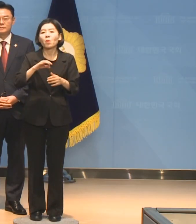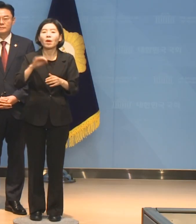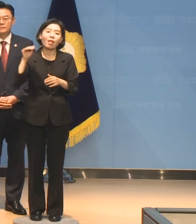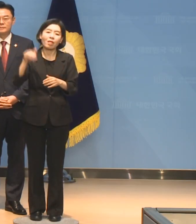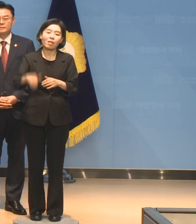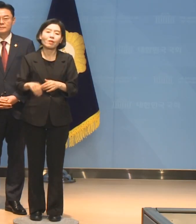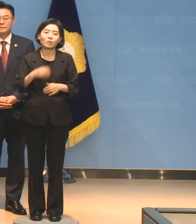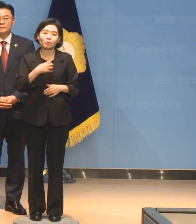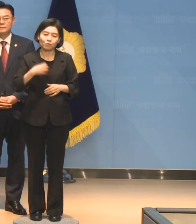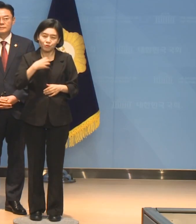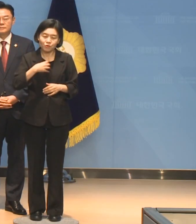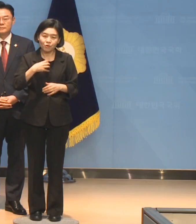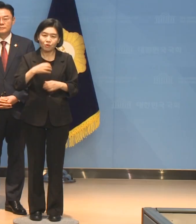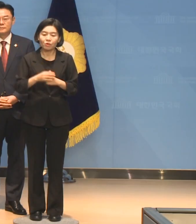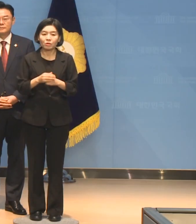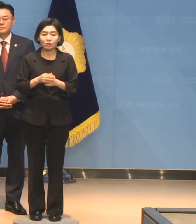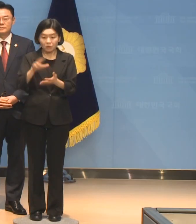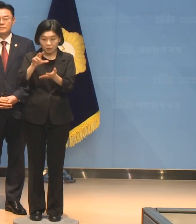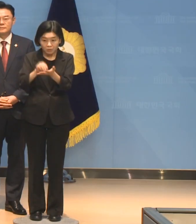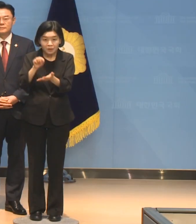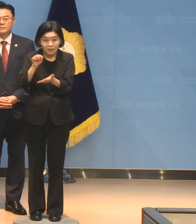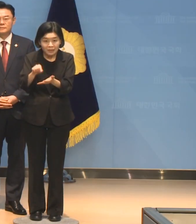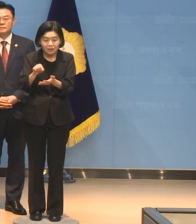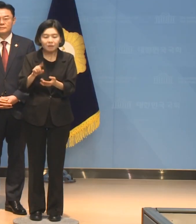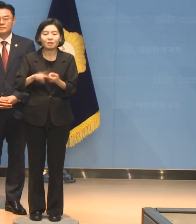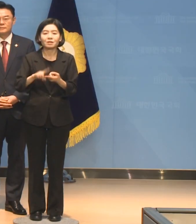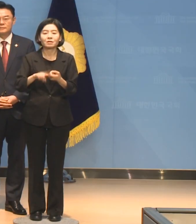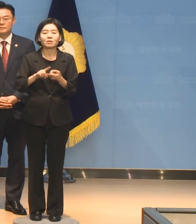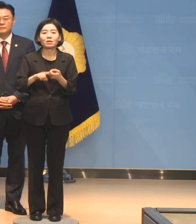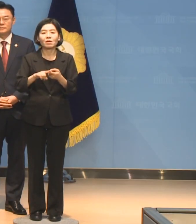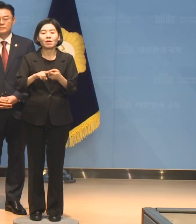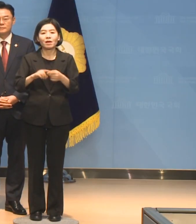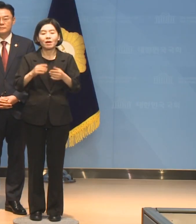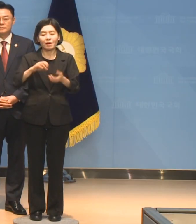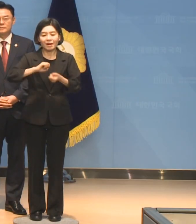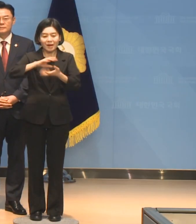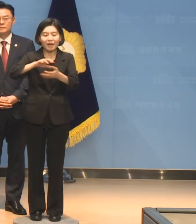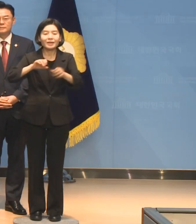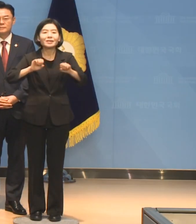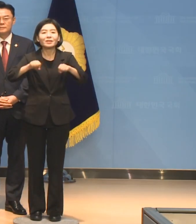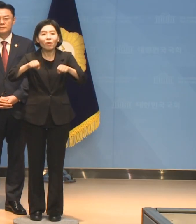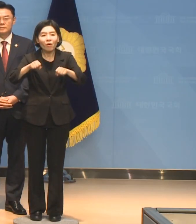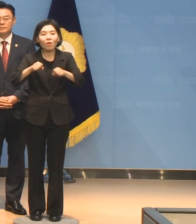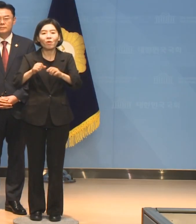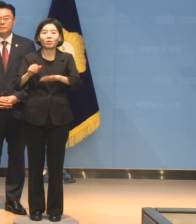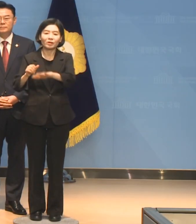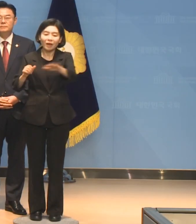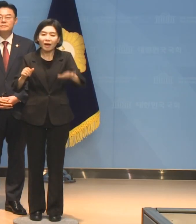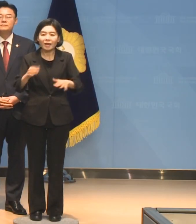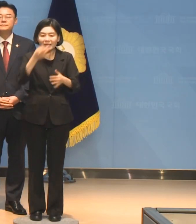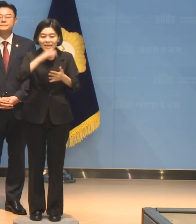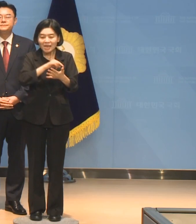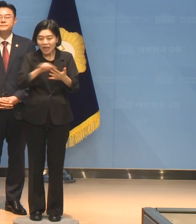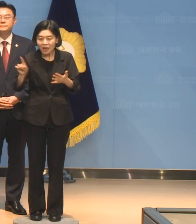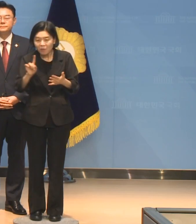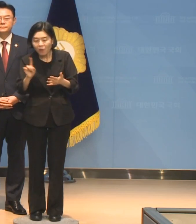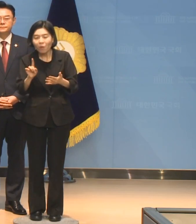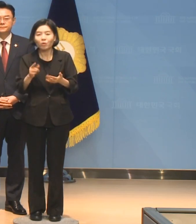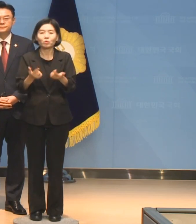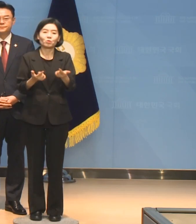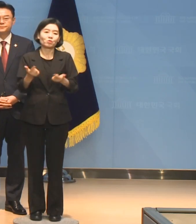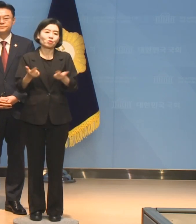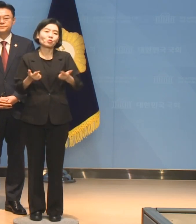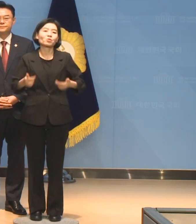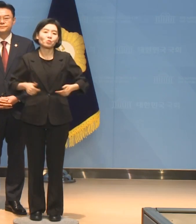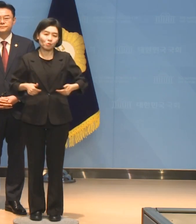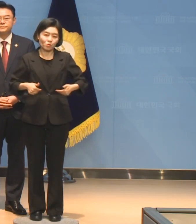왔습니다. 물론 이 문제를 논의하기 위해서는 라이더 분들의 어떤 이해관계 이런 것들도 조정해야 하는 여러 가지 복잡한 절차가 있지만